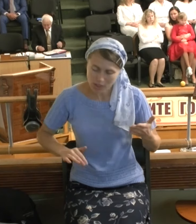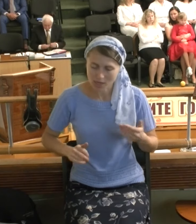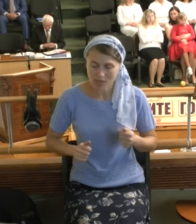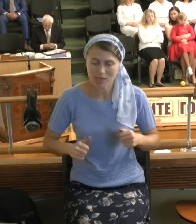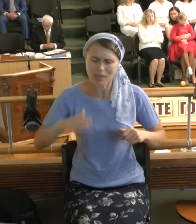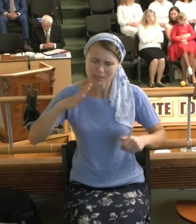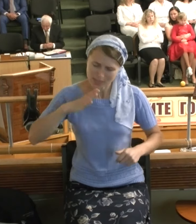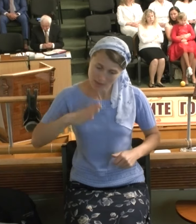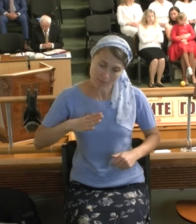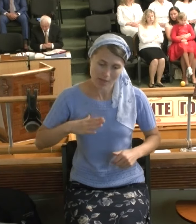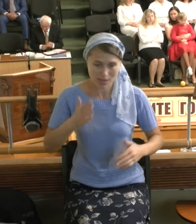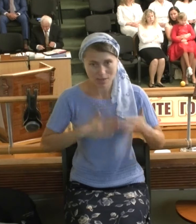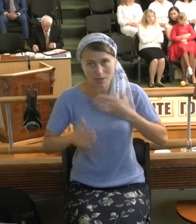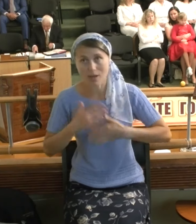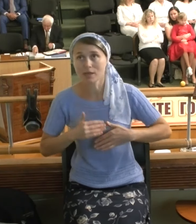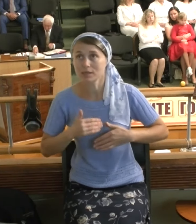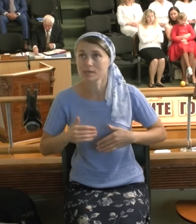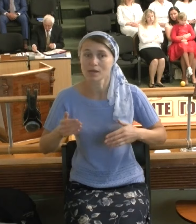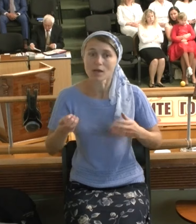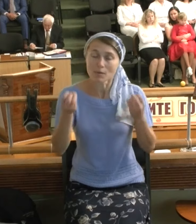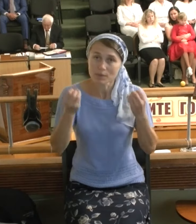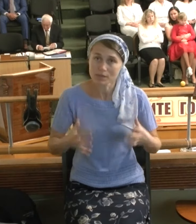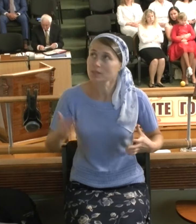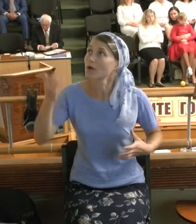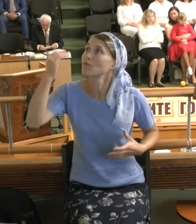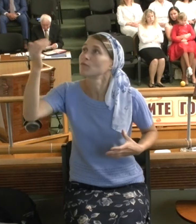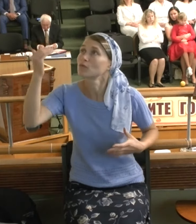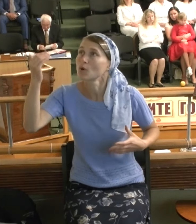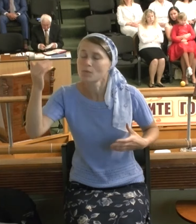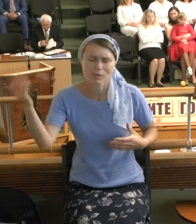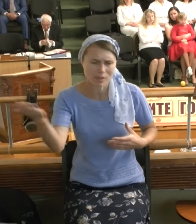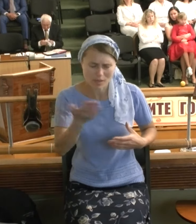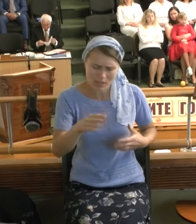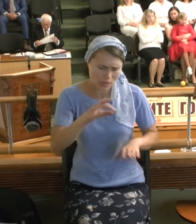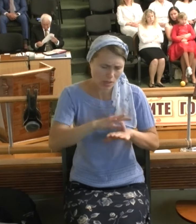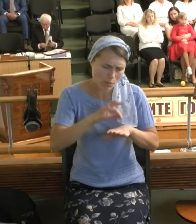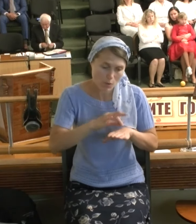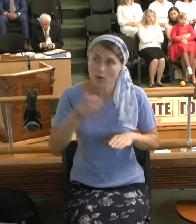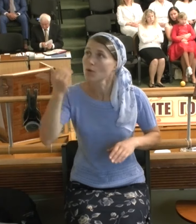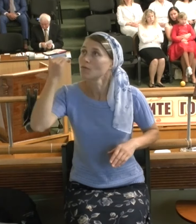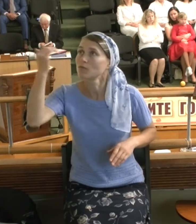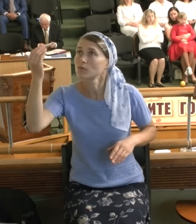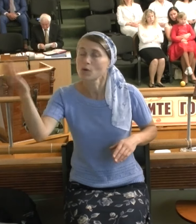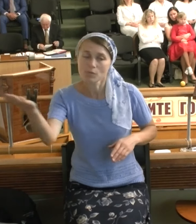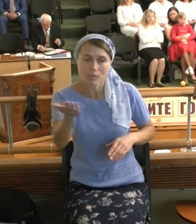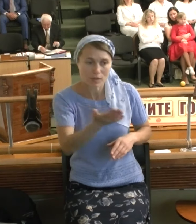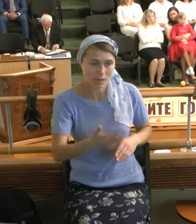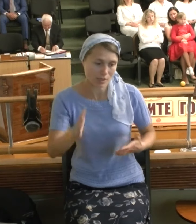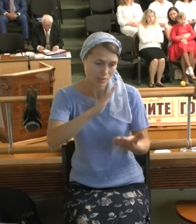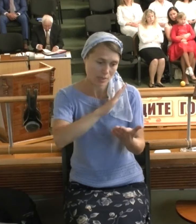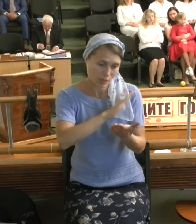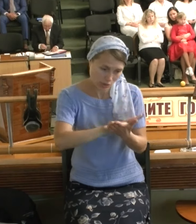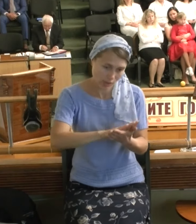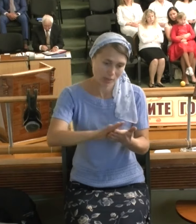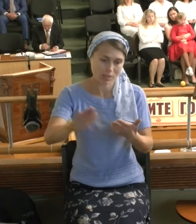простота. Днем наша боль, днем омовение, днем наша с вами